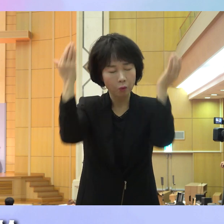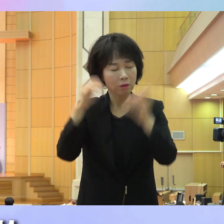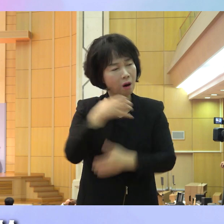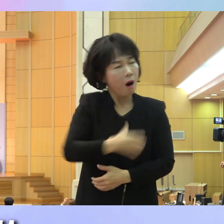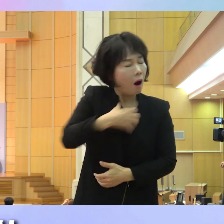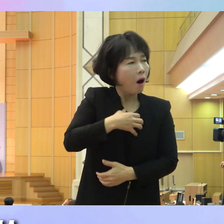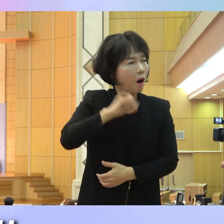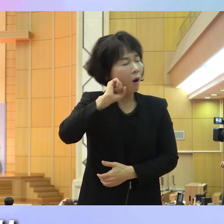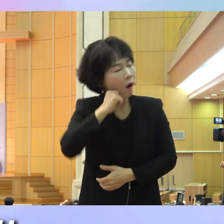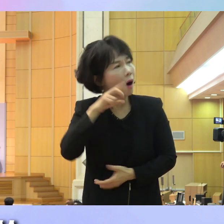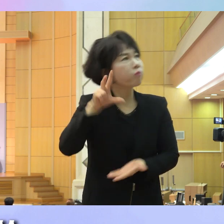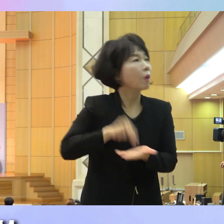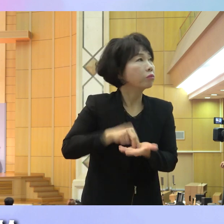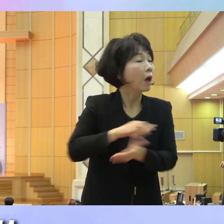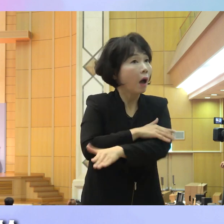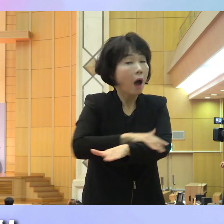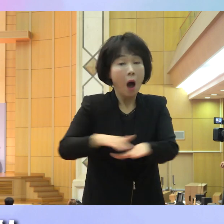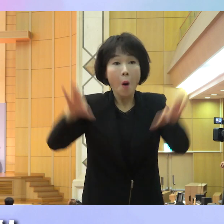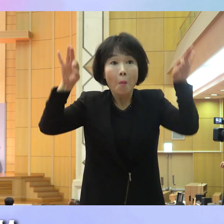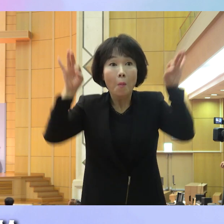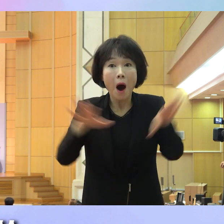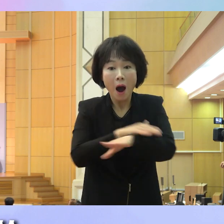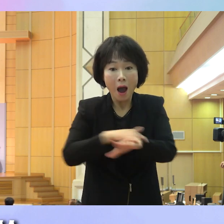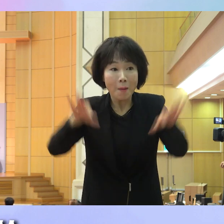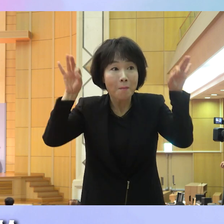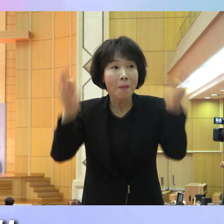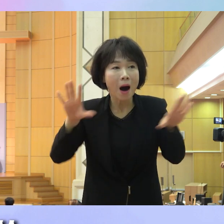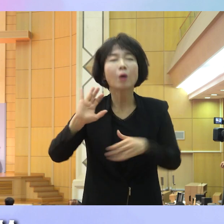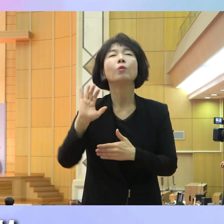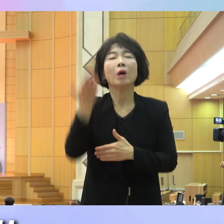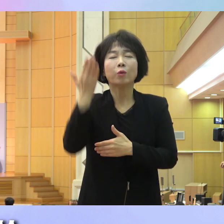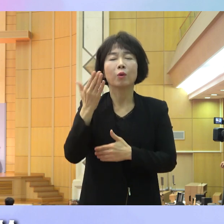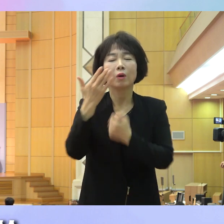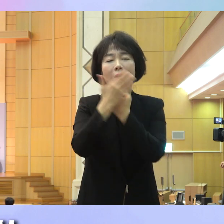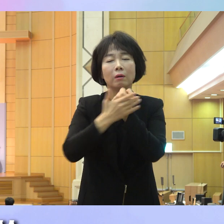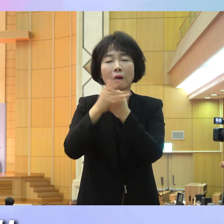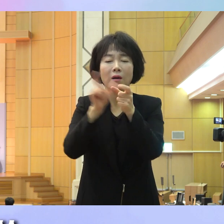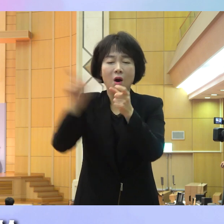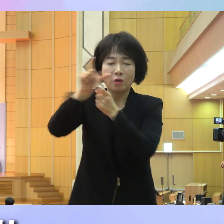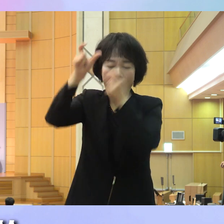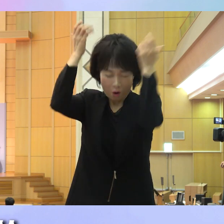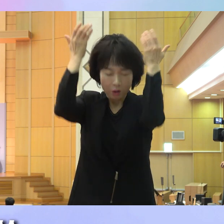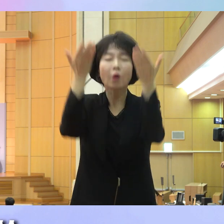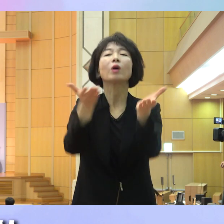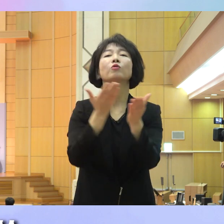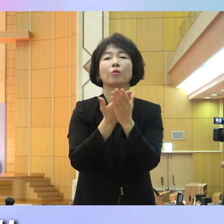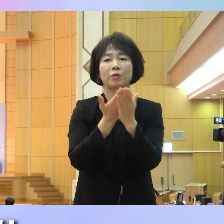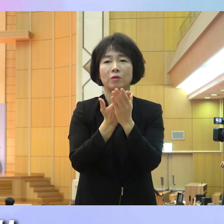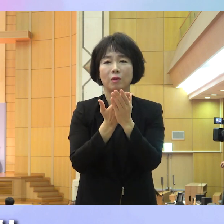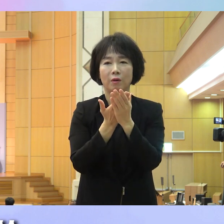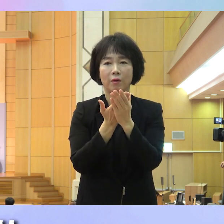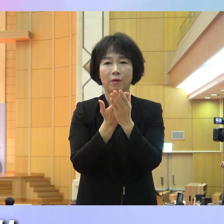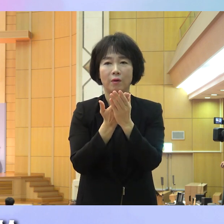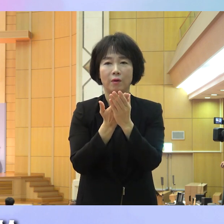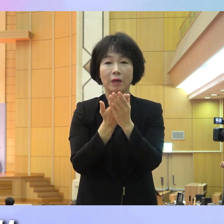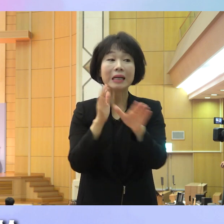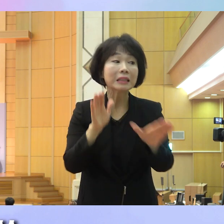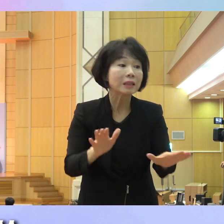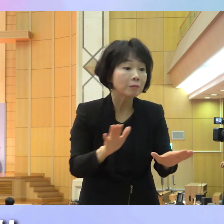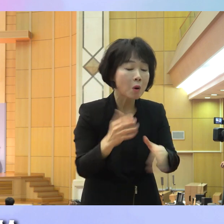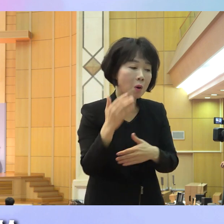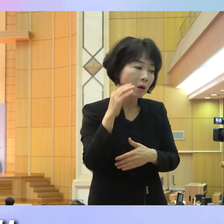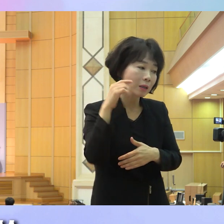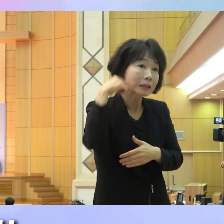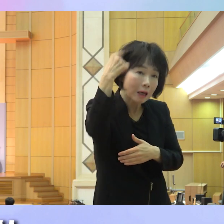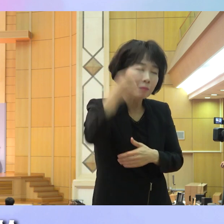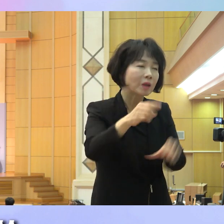문제가 아름답게 해결되는 특별 새벽기도가 될 수 있도록 은혜 위에 은혜를 더하여 주옵소서. 전도대회도